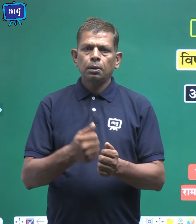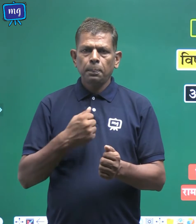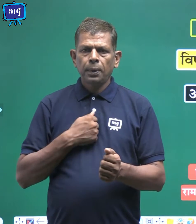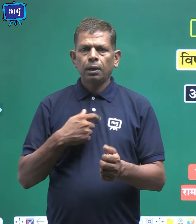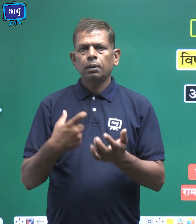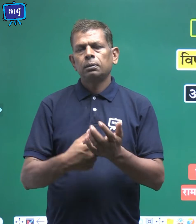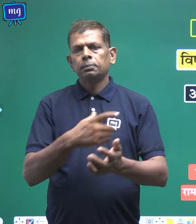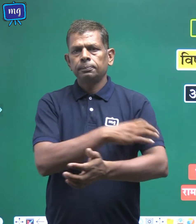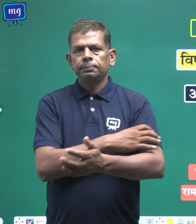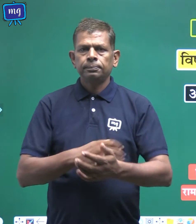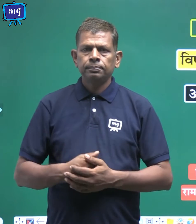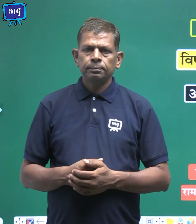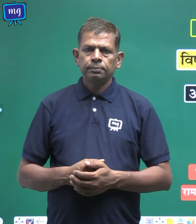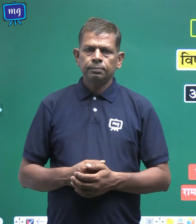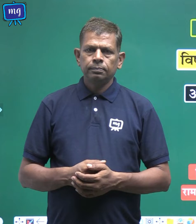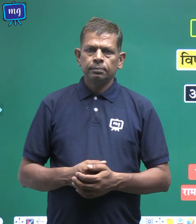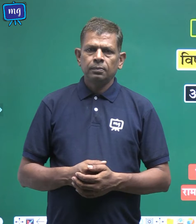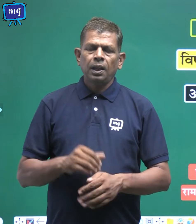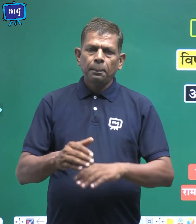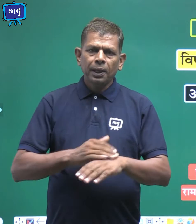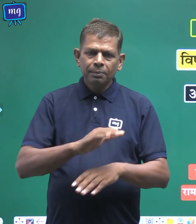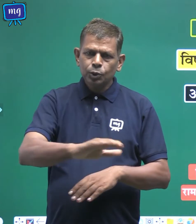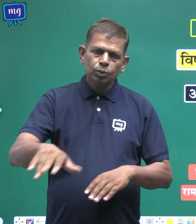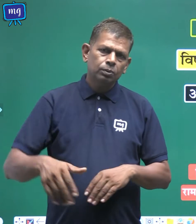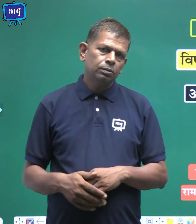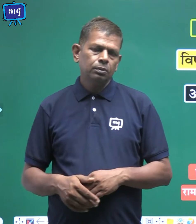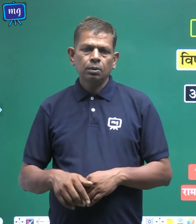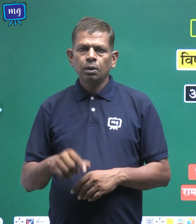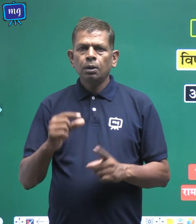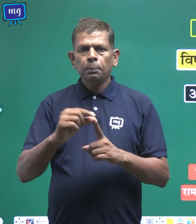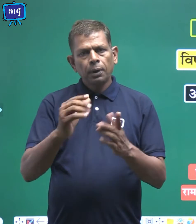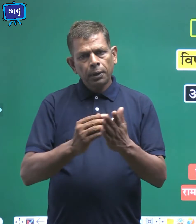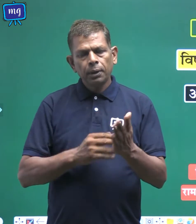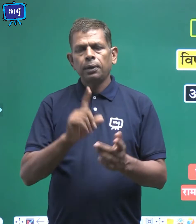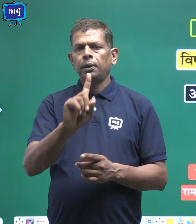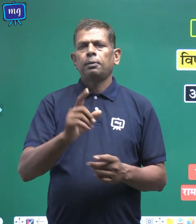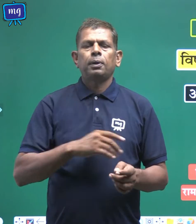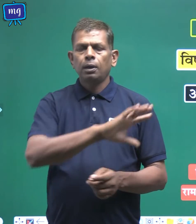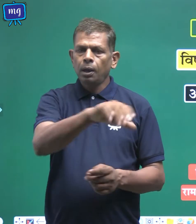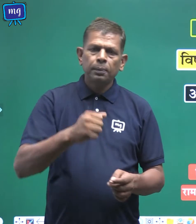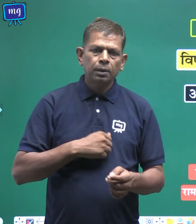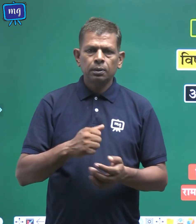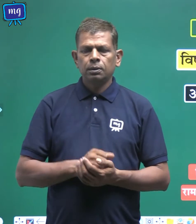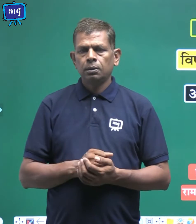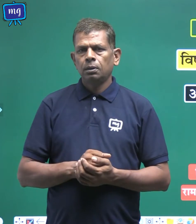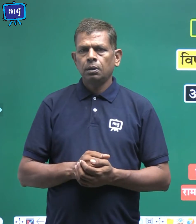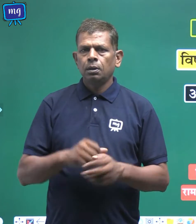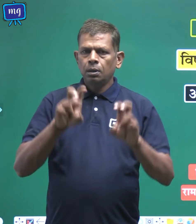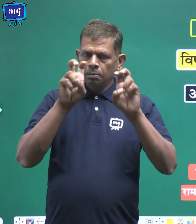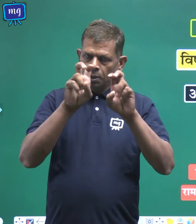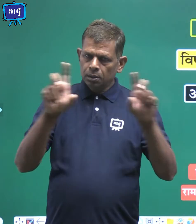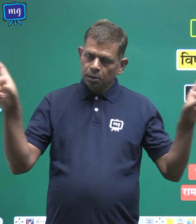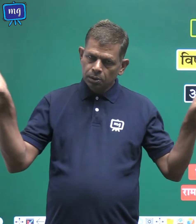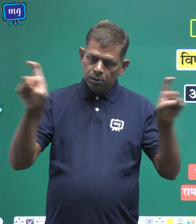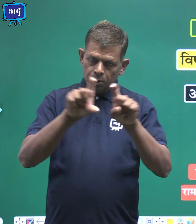रामस्वरूप कुमार। प्यारे बच्चों, भाग 1 में हमने पाठ का सारांश